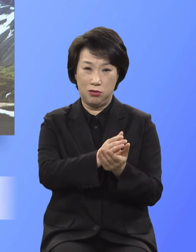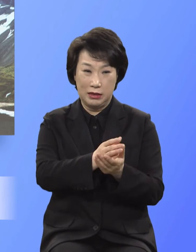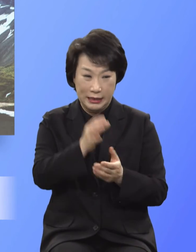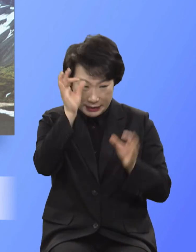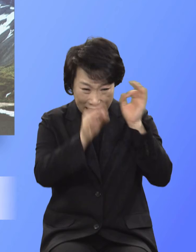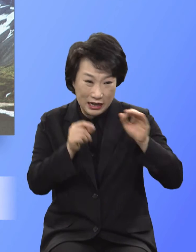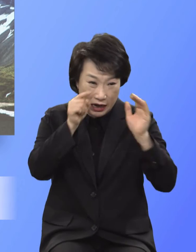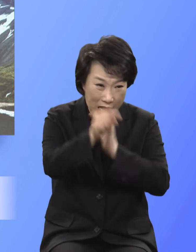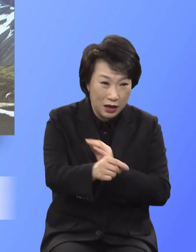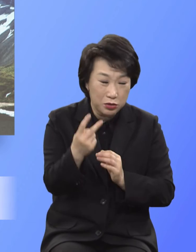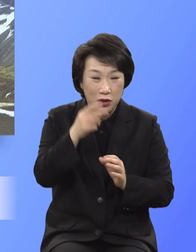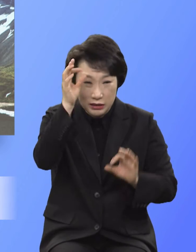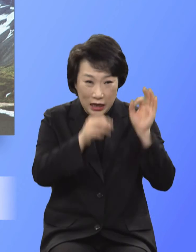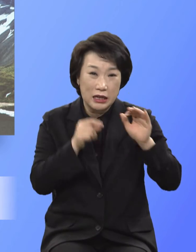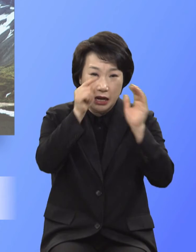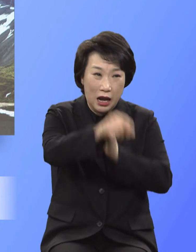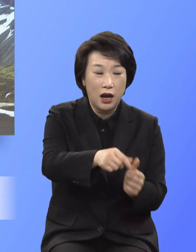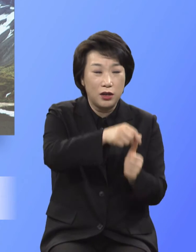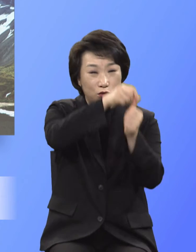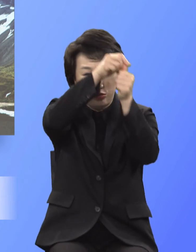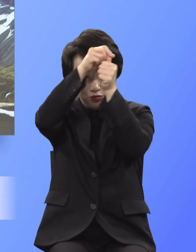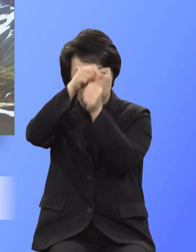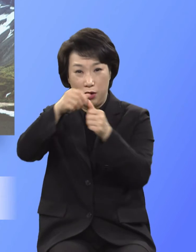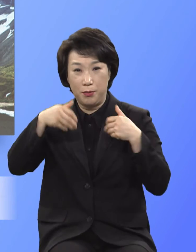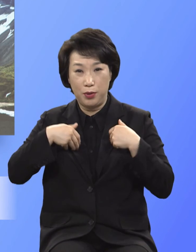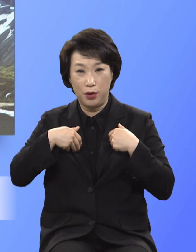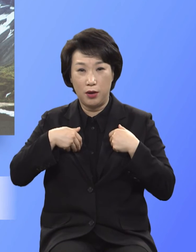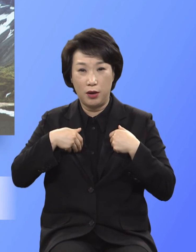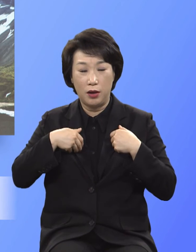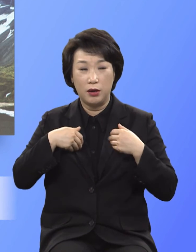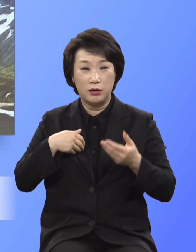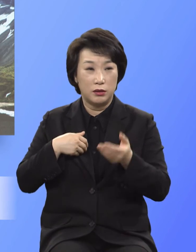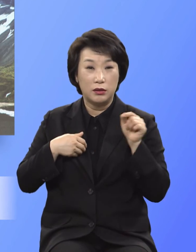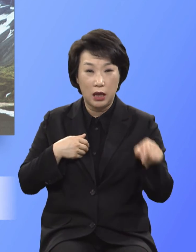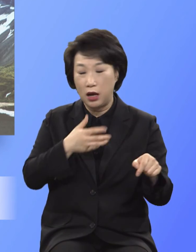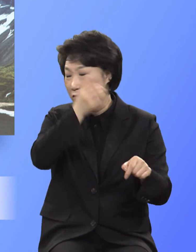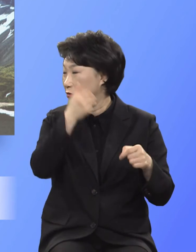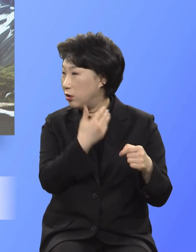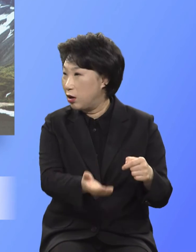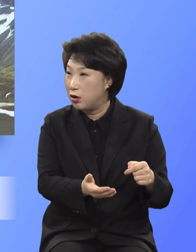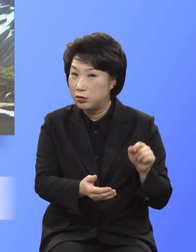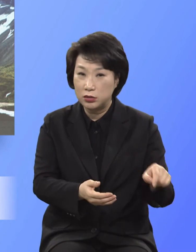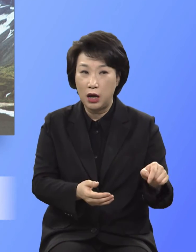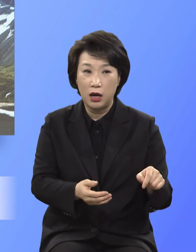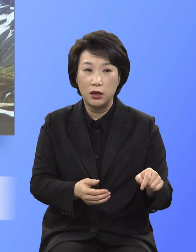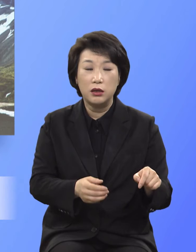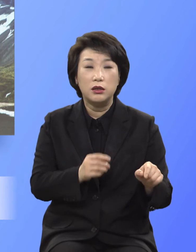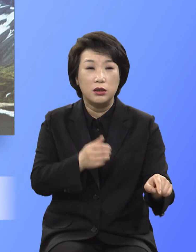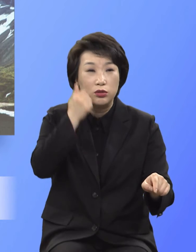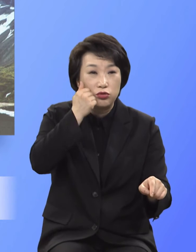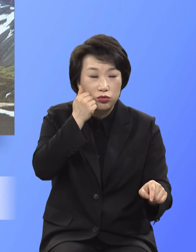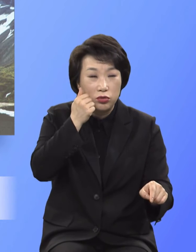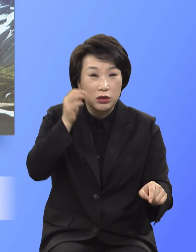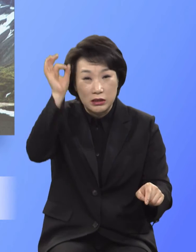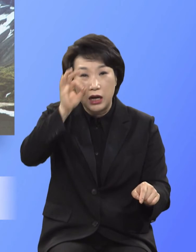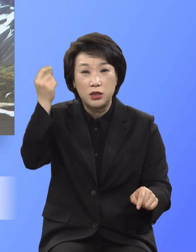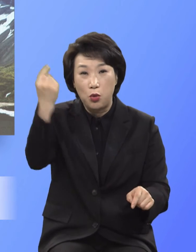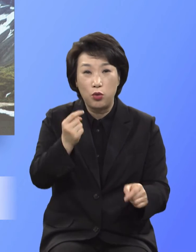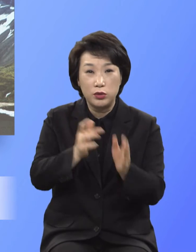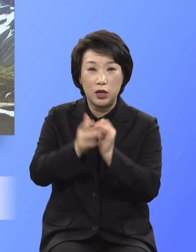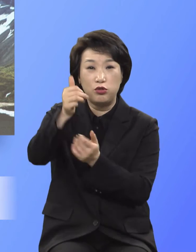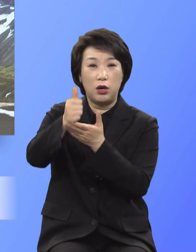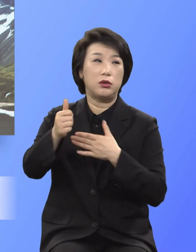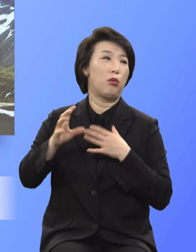또 쫓아가서 살려내지 않는다면 나는 그 잊어버린 자를 찾아오신 예수